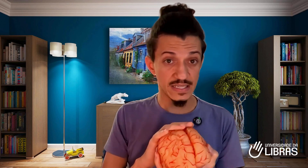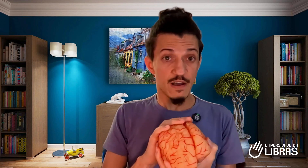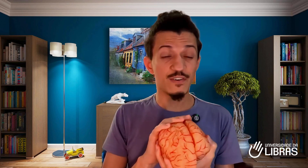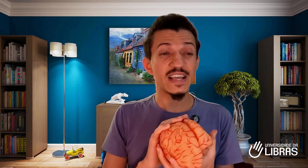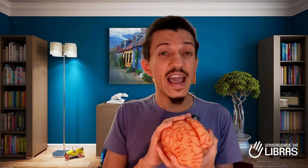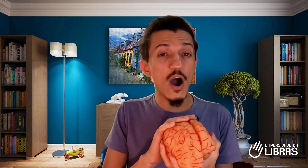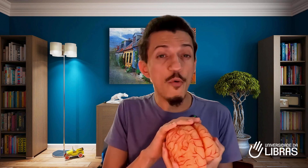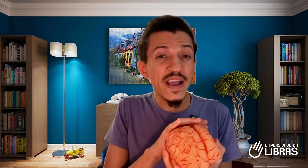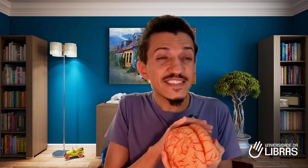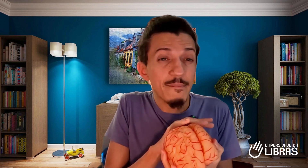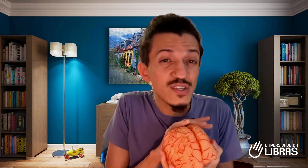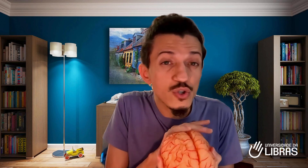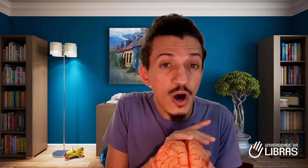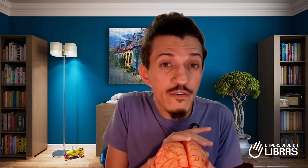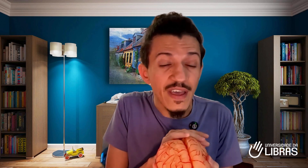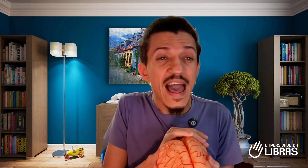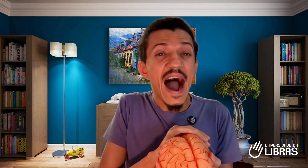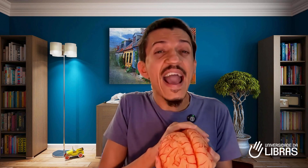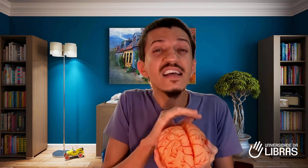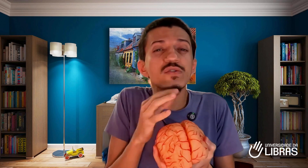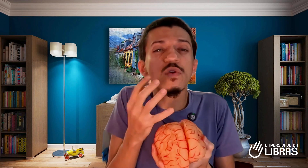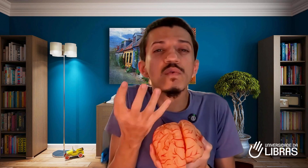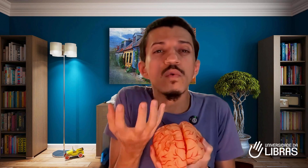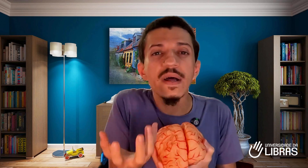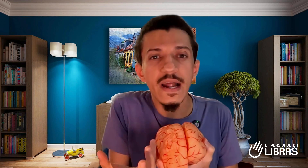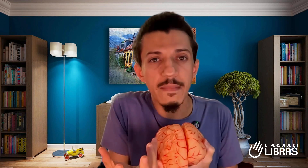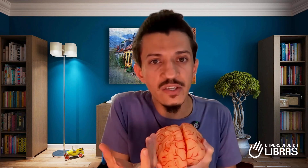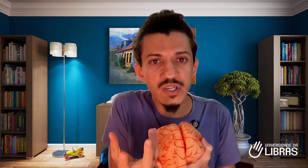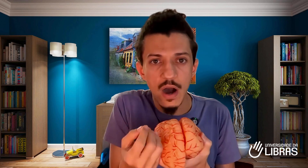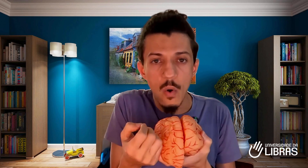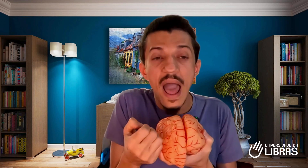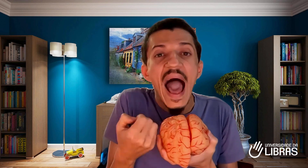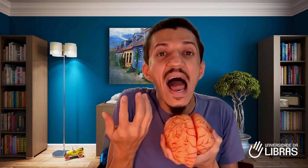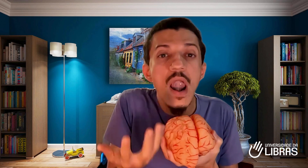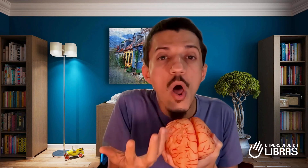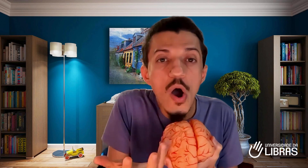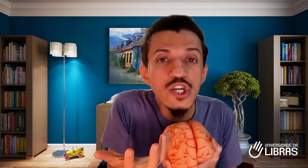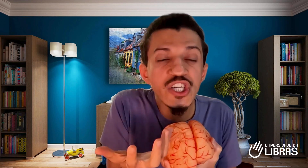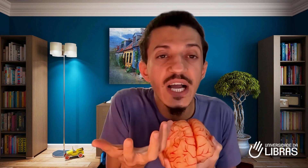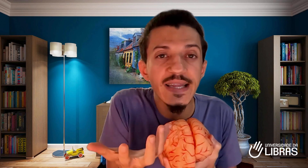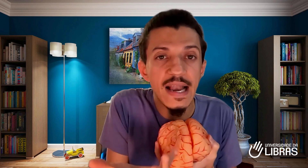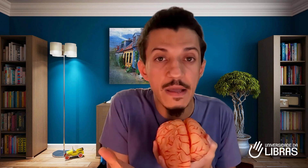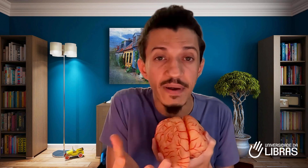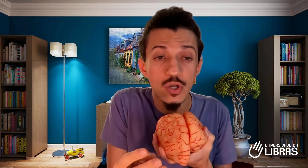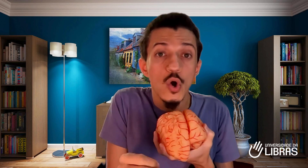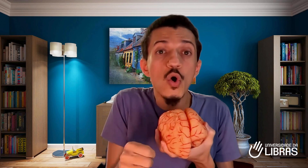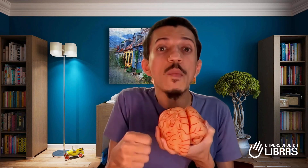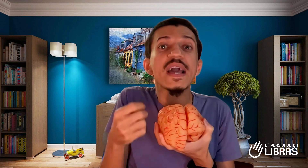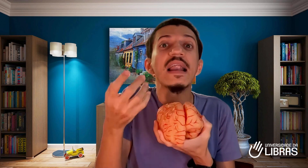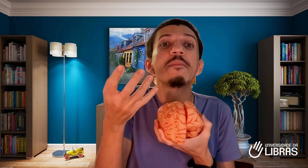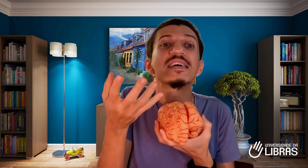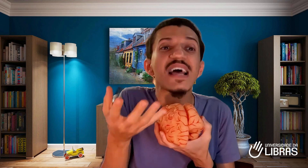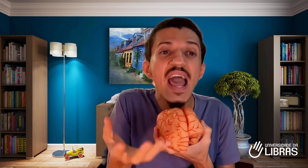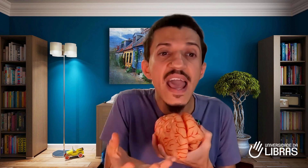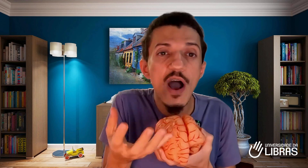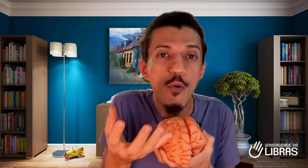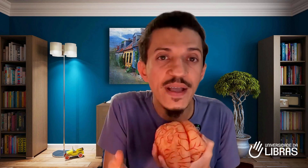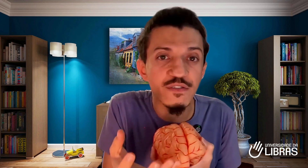você realmente absorve a estrutura gramatical, a lógica da Libras, como que a Libras realmente